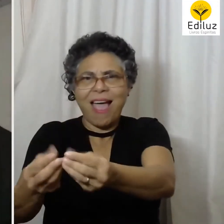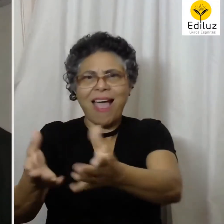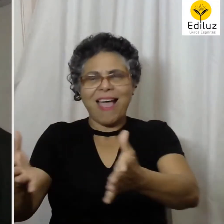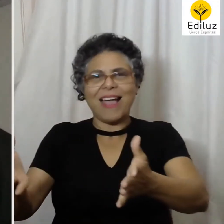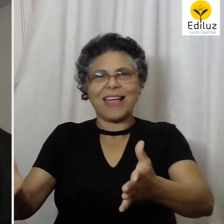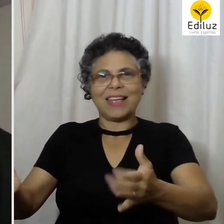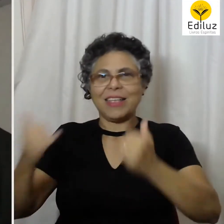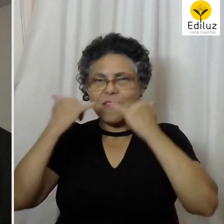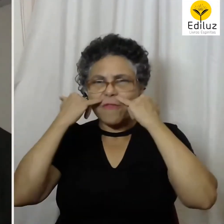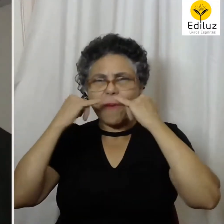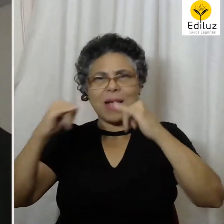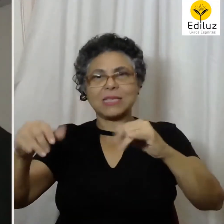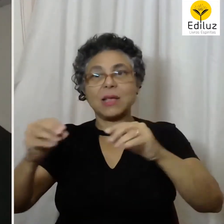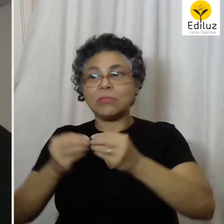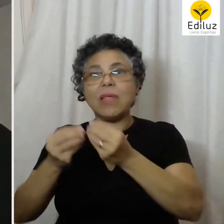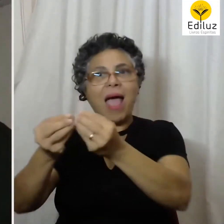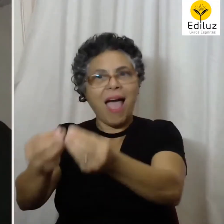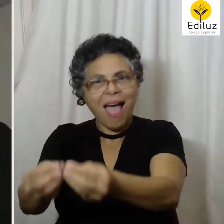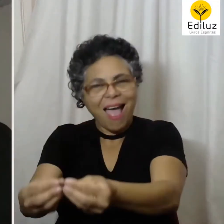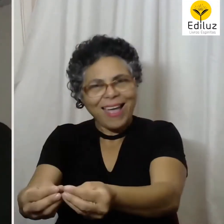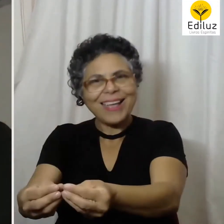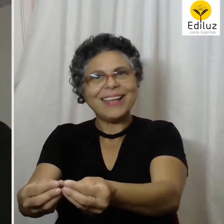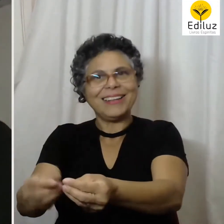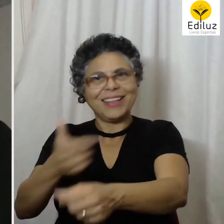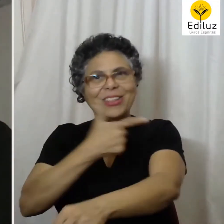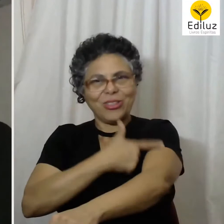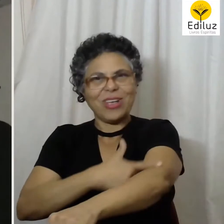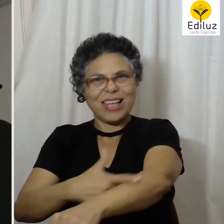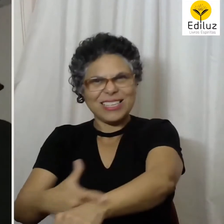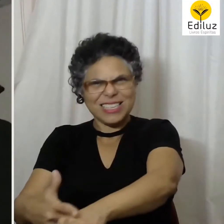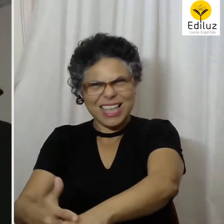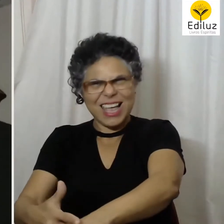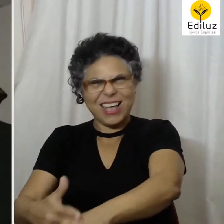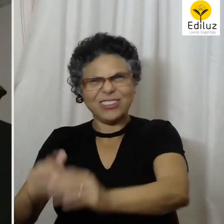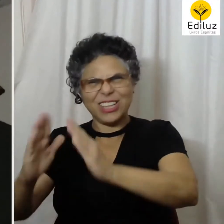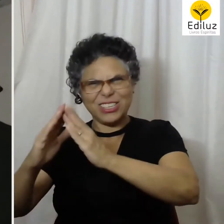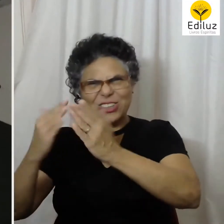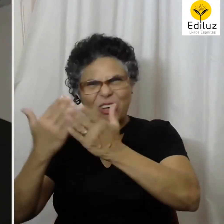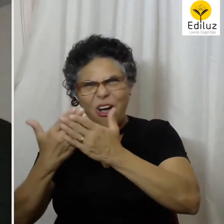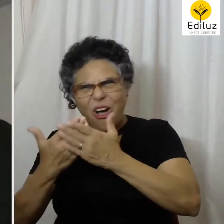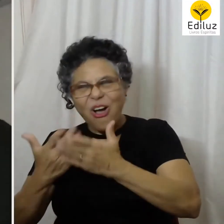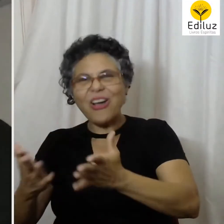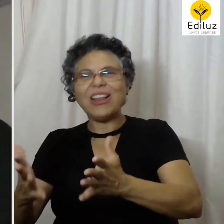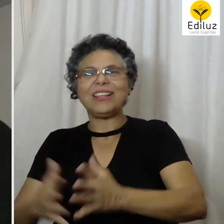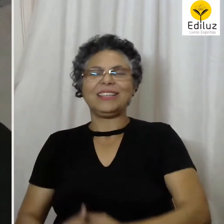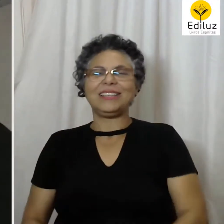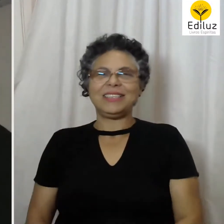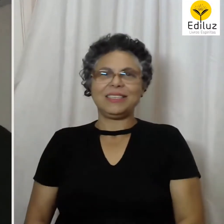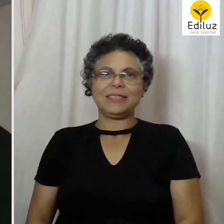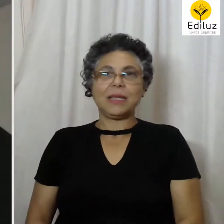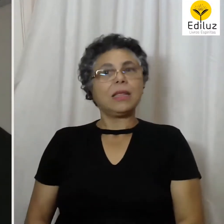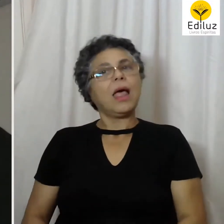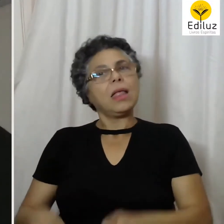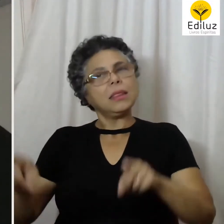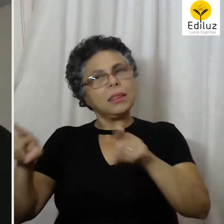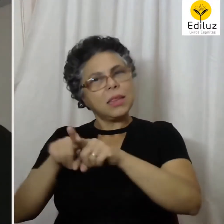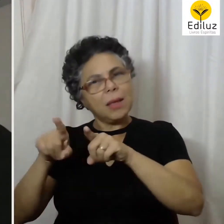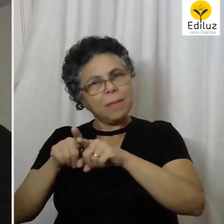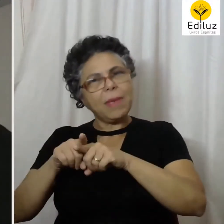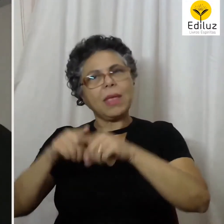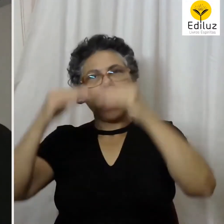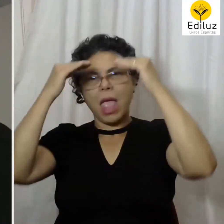nas informações educacionais, escolares, acadêmicas, é também a obrigação